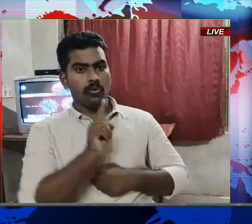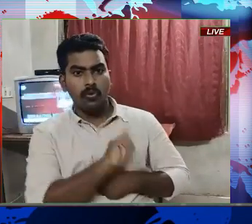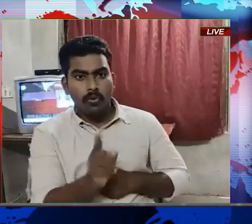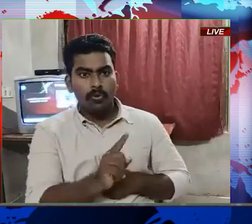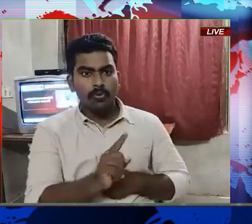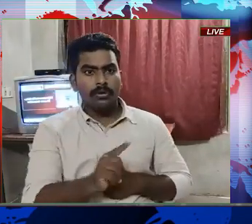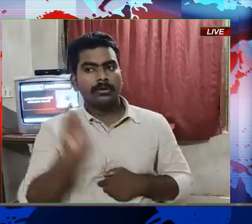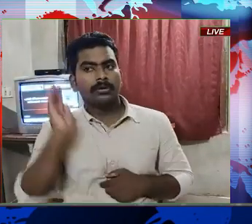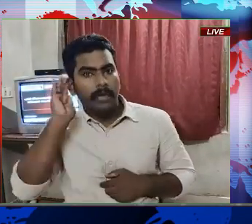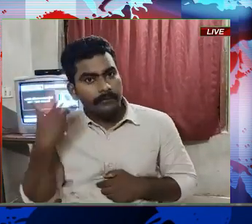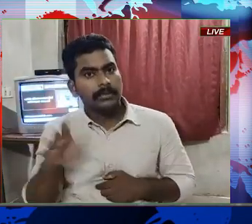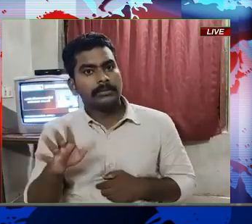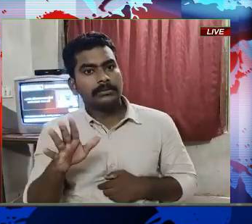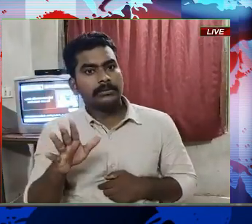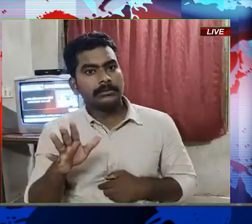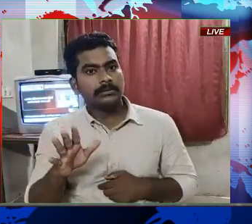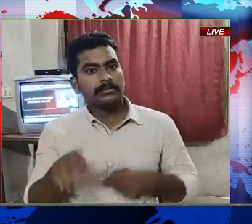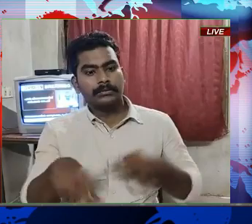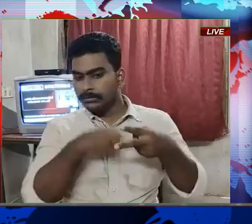കൗൺസിലിംഗ് നൽകുന്നത് ഊർജിതമാക്കും